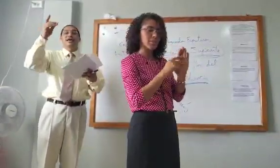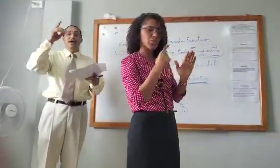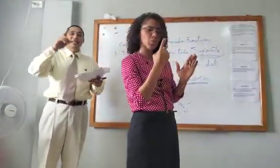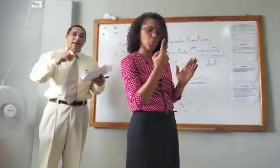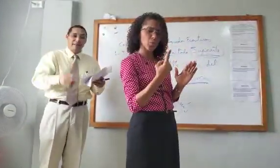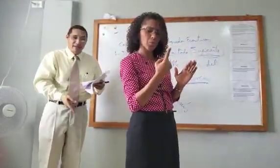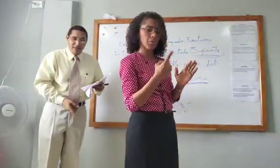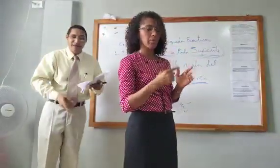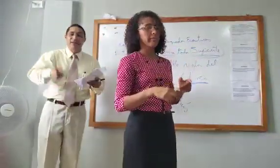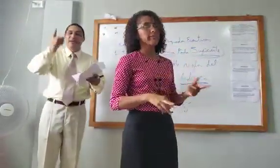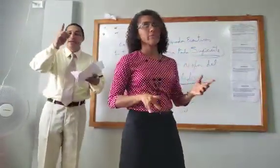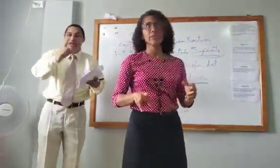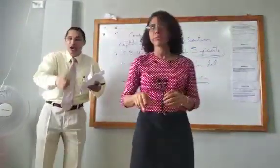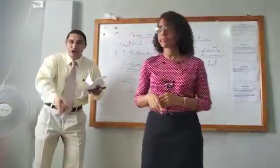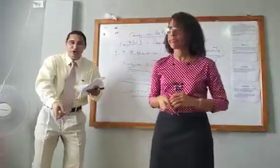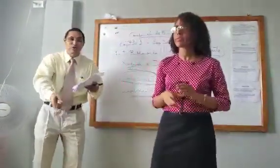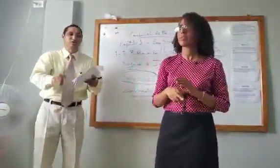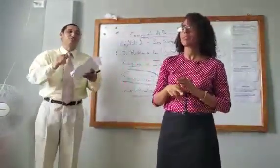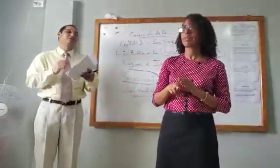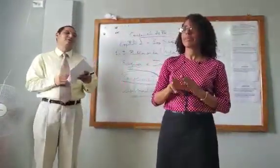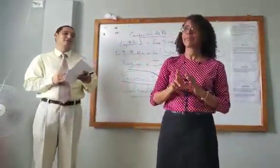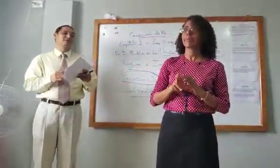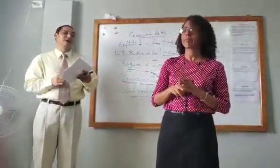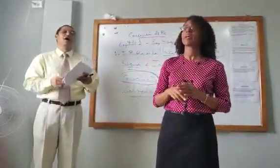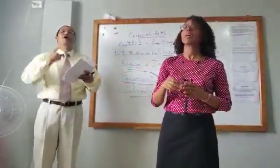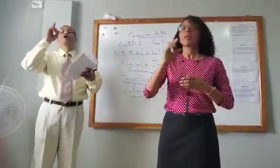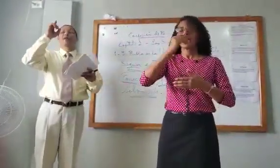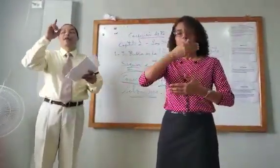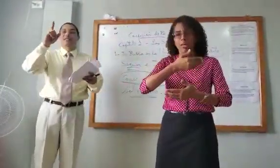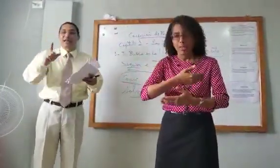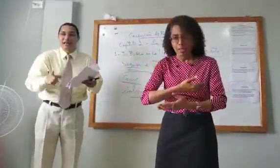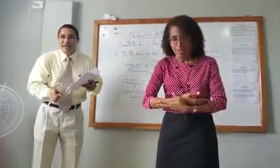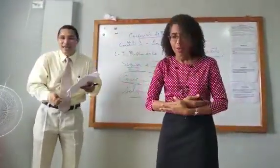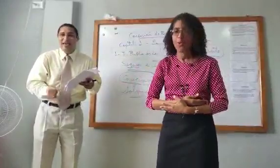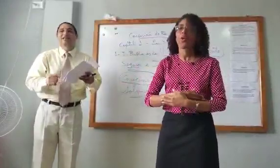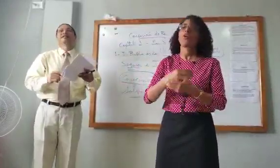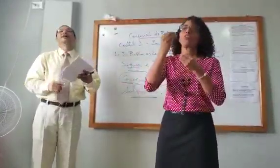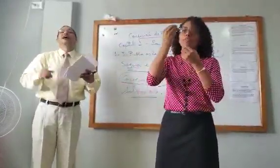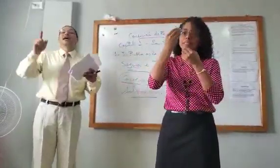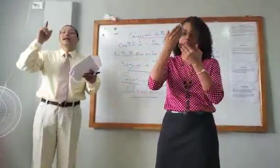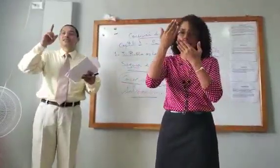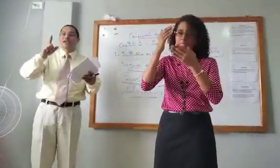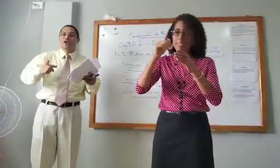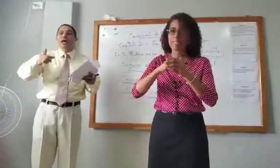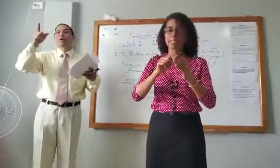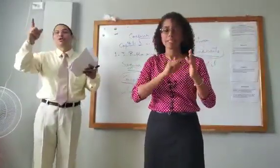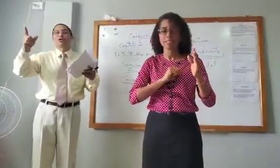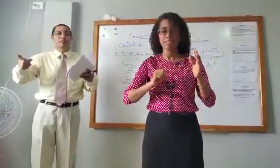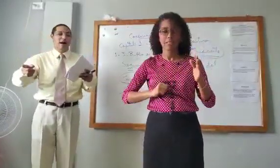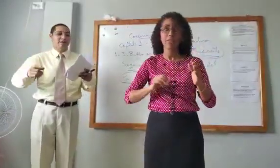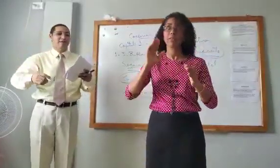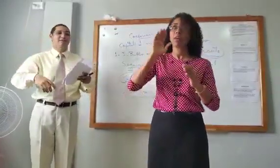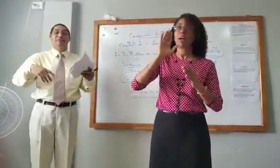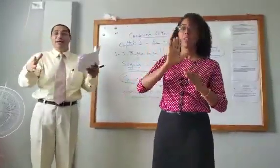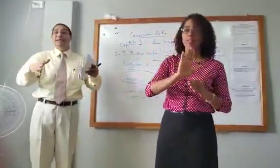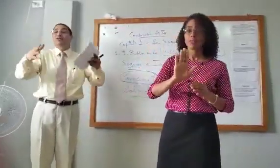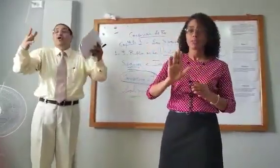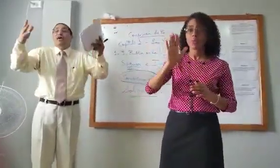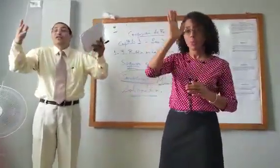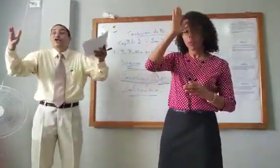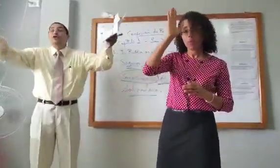Y él te va a repetir, hijos, obedecer en el Señor a vuestros padres,